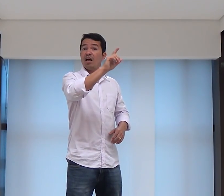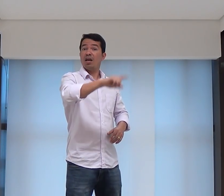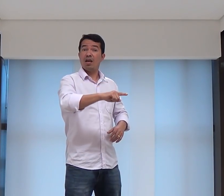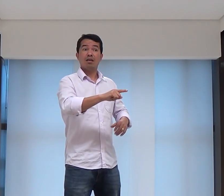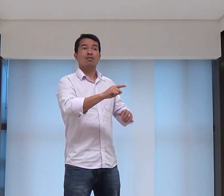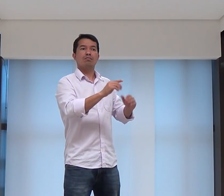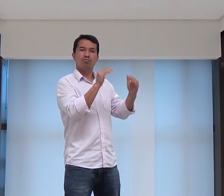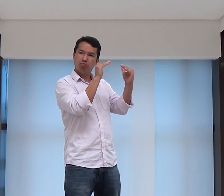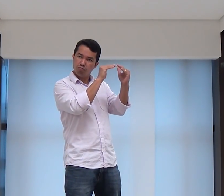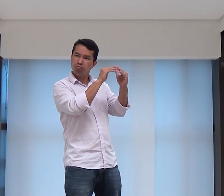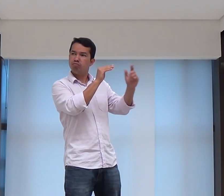Esse é o perdão.